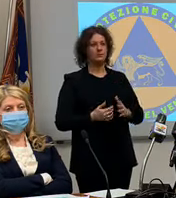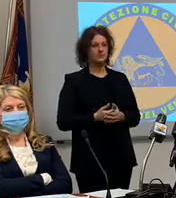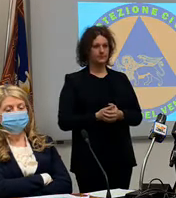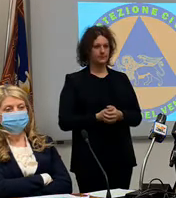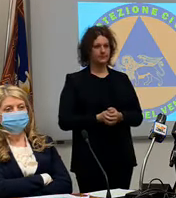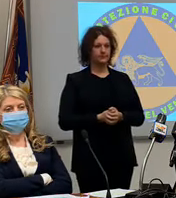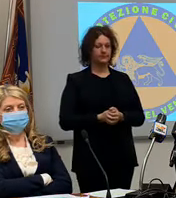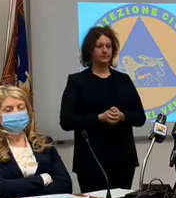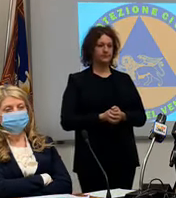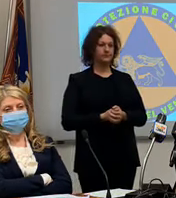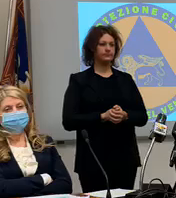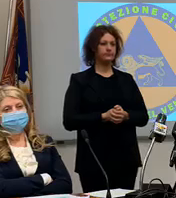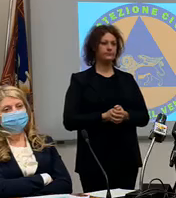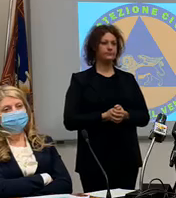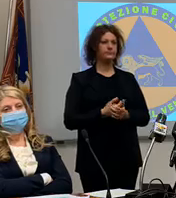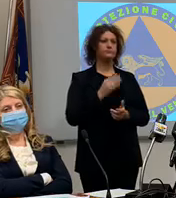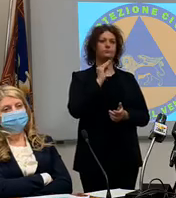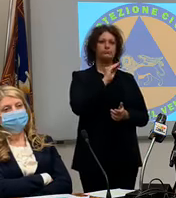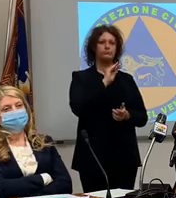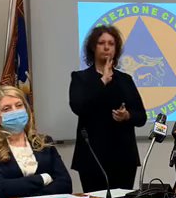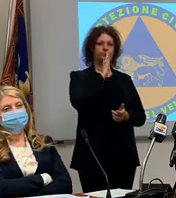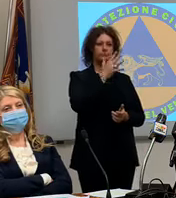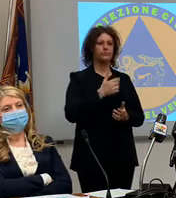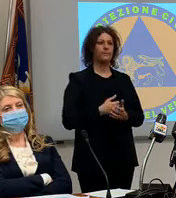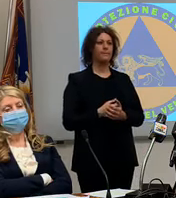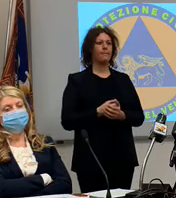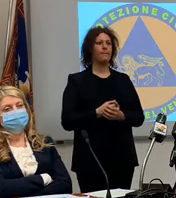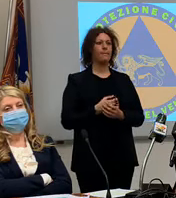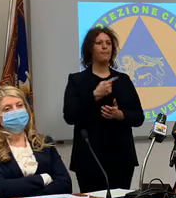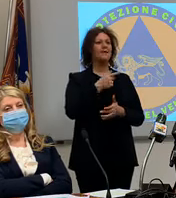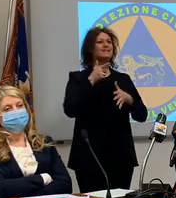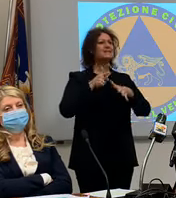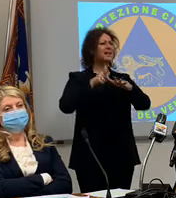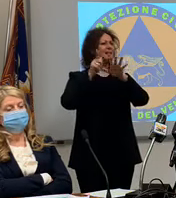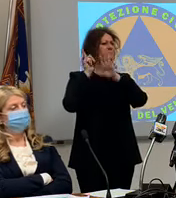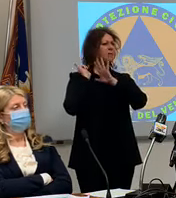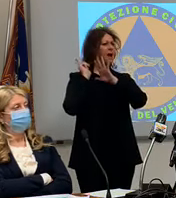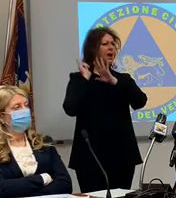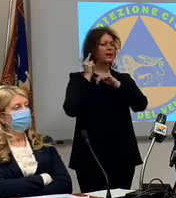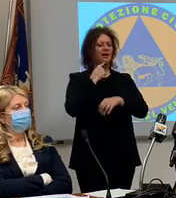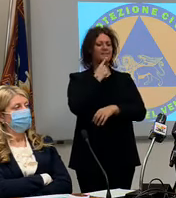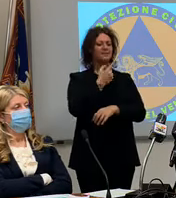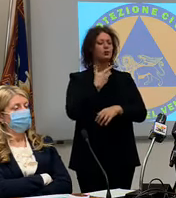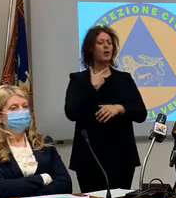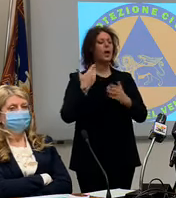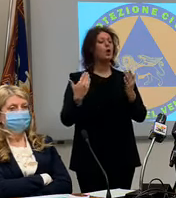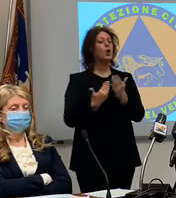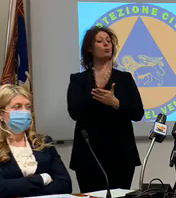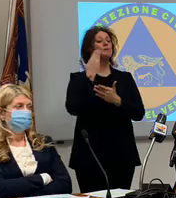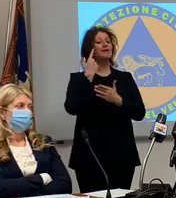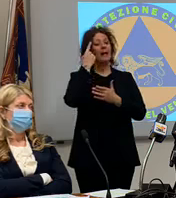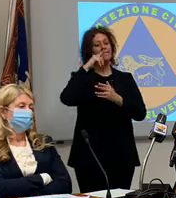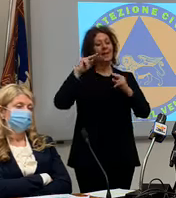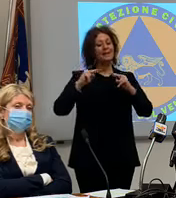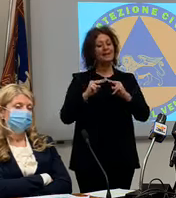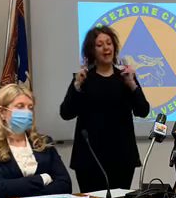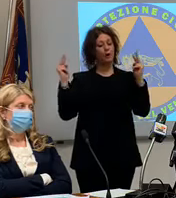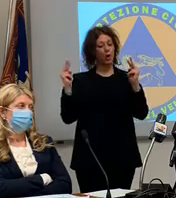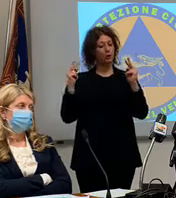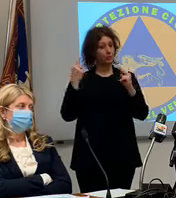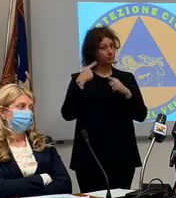volevo anche chiedere settimana scorsa aveva annunciato delle novità diagnostiche si riferiva a questa della